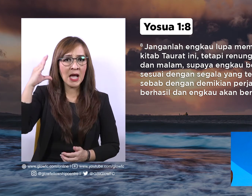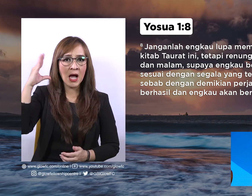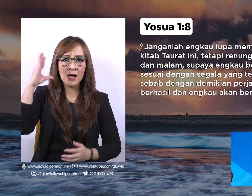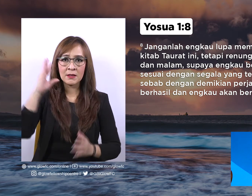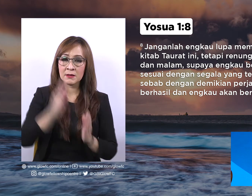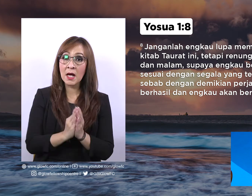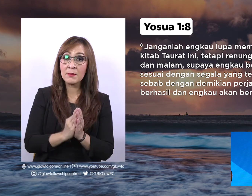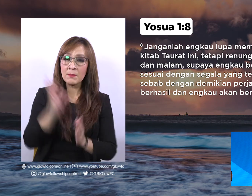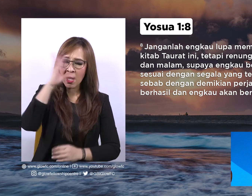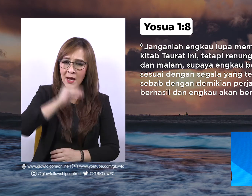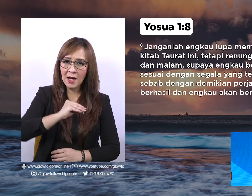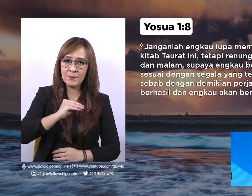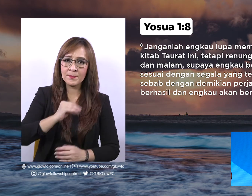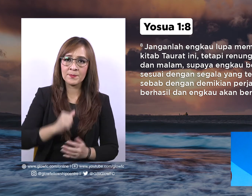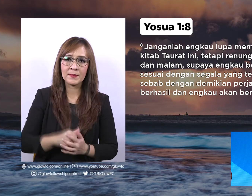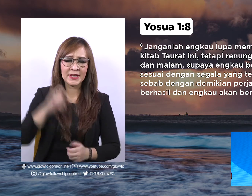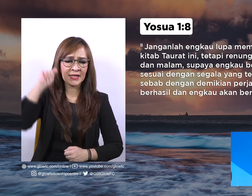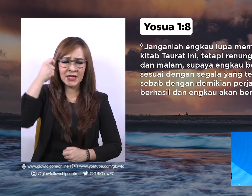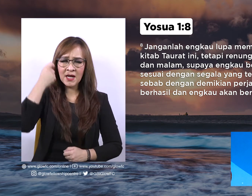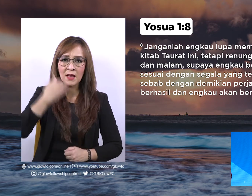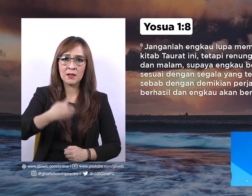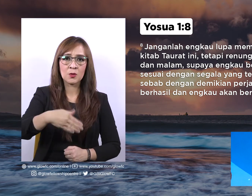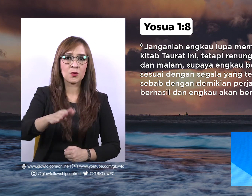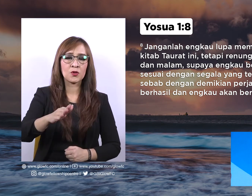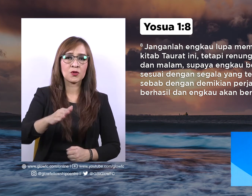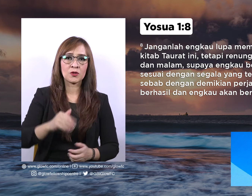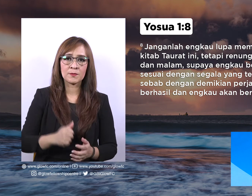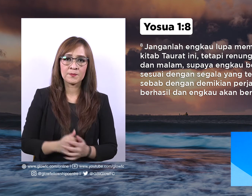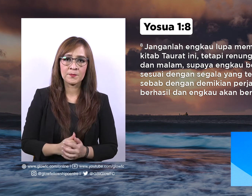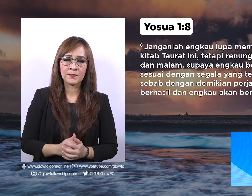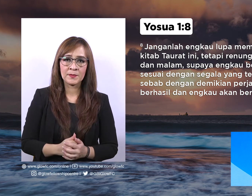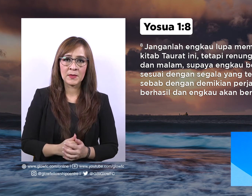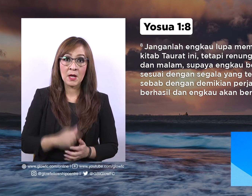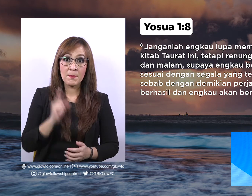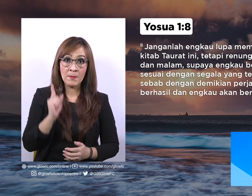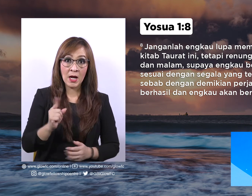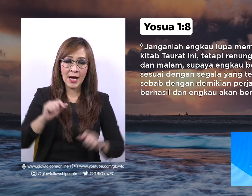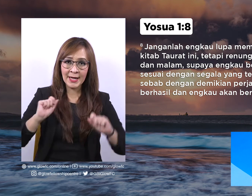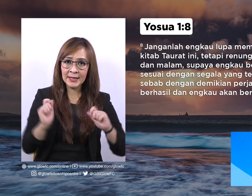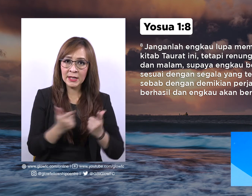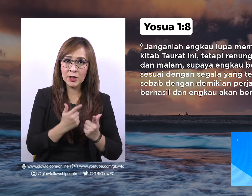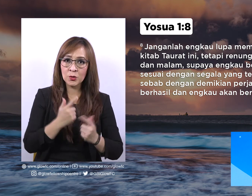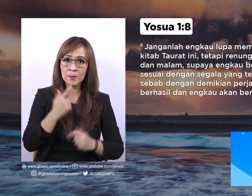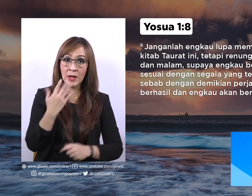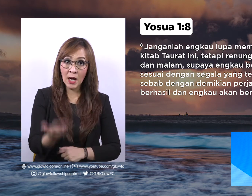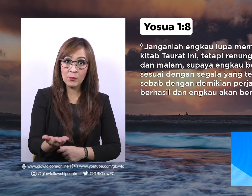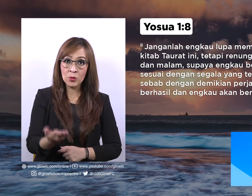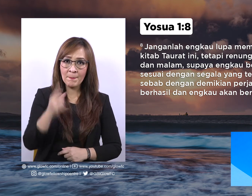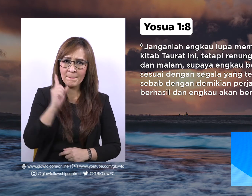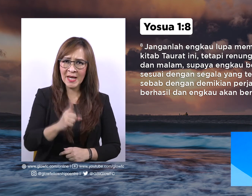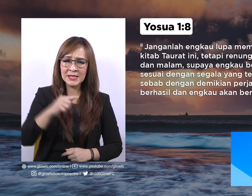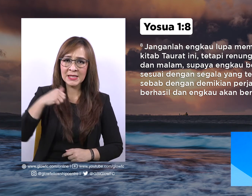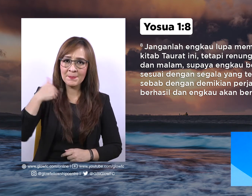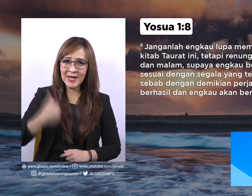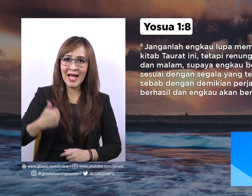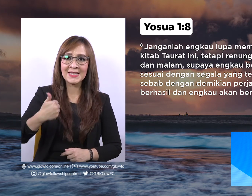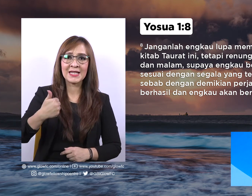bertindak hati-hati sesuai dengan segala terus dalamnya sebab demam dengan demikian perjalanan mu akan berhasil